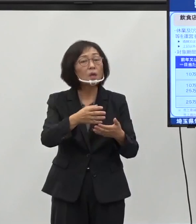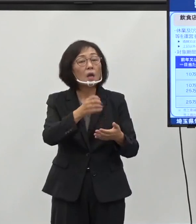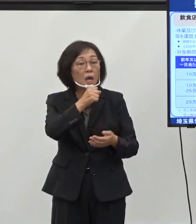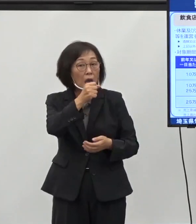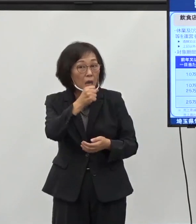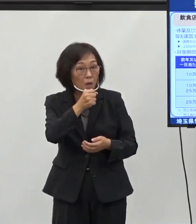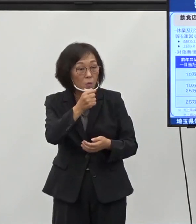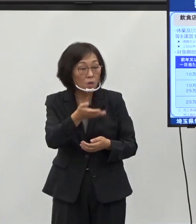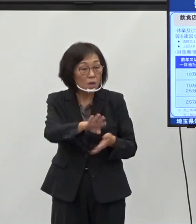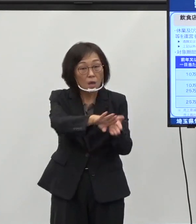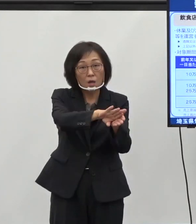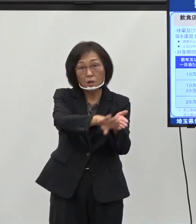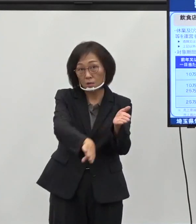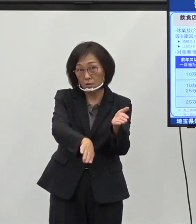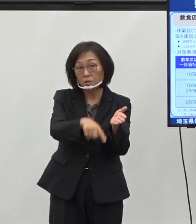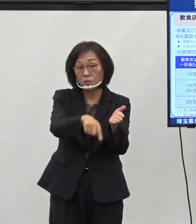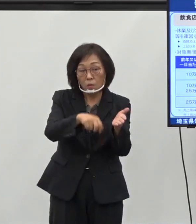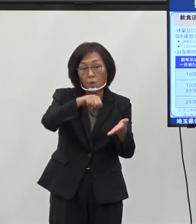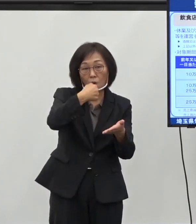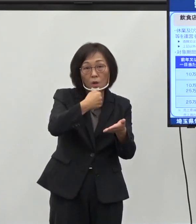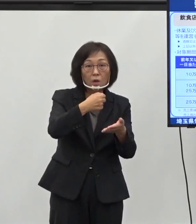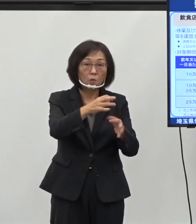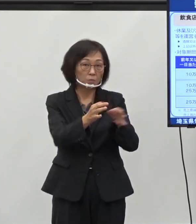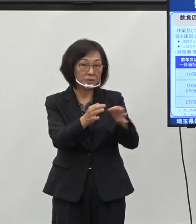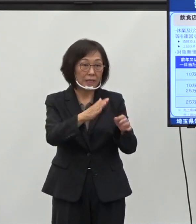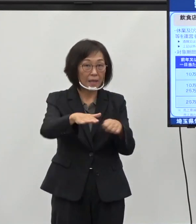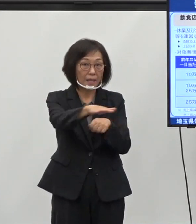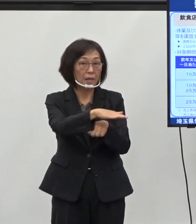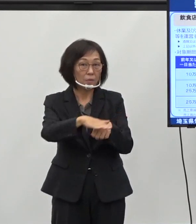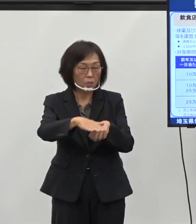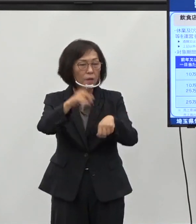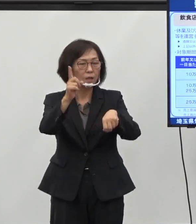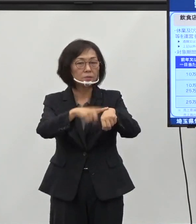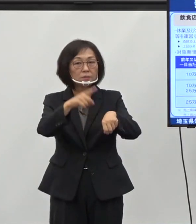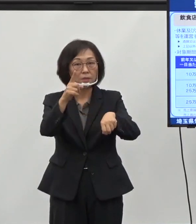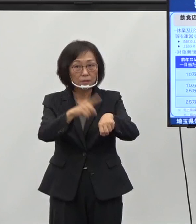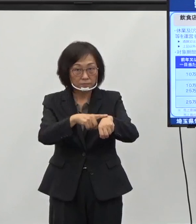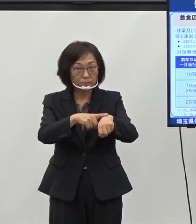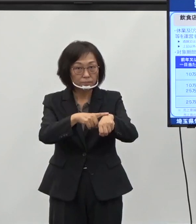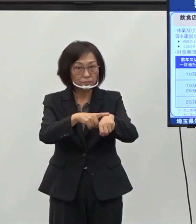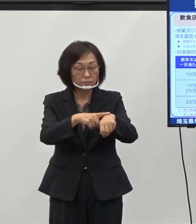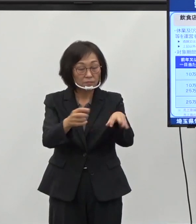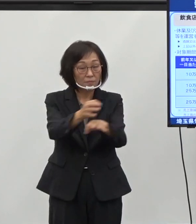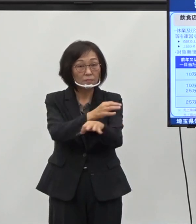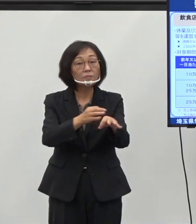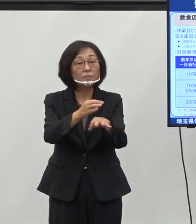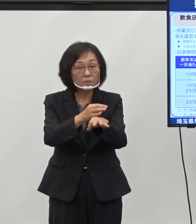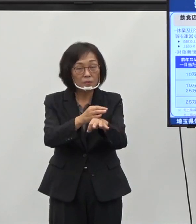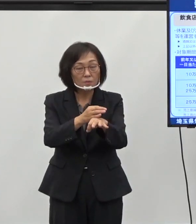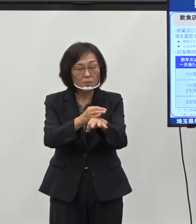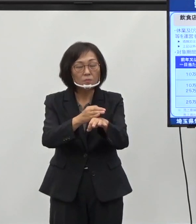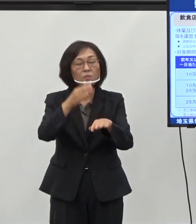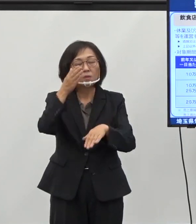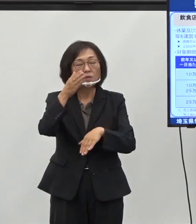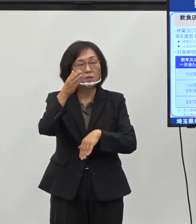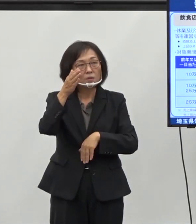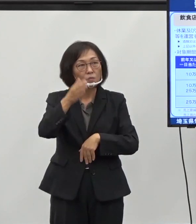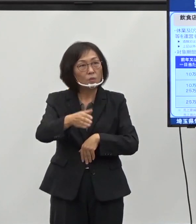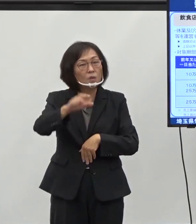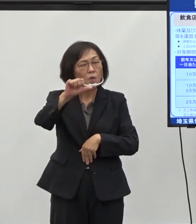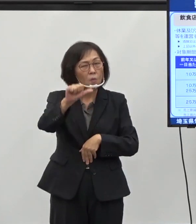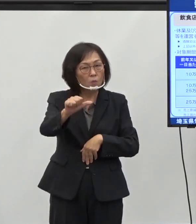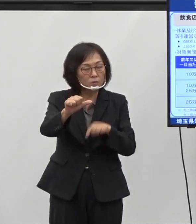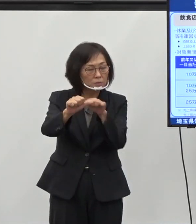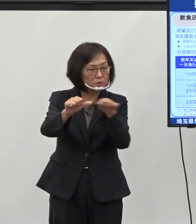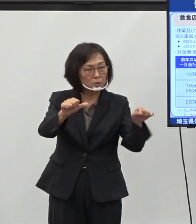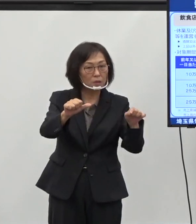供しない飲食店については、営業時間を午後5時から8時までに短縮をし